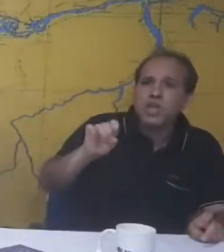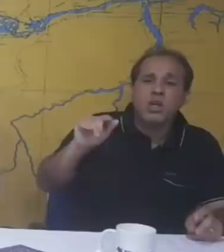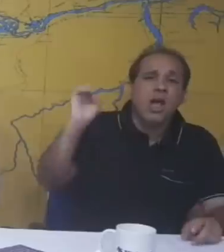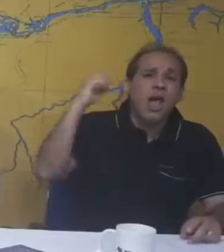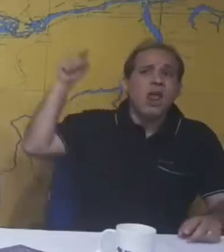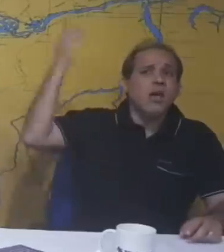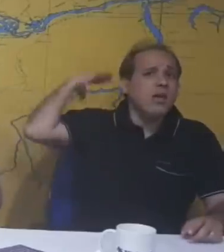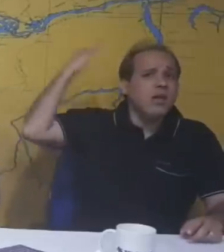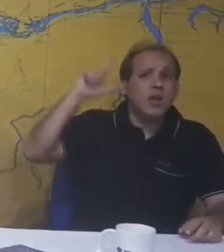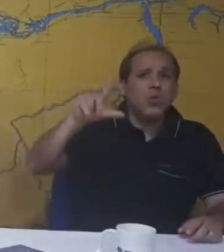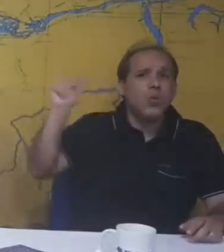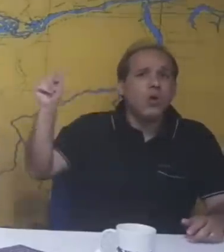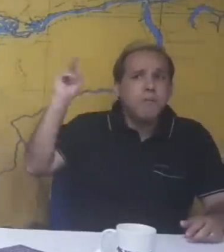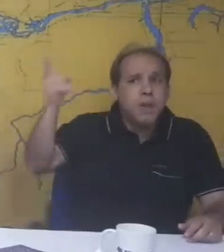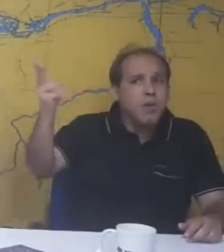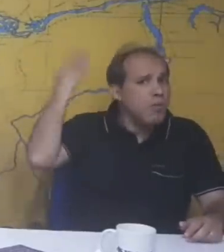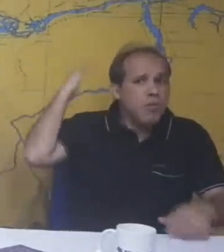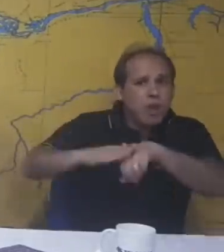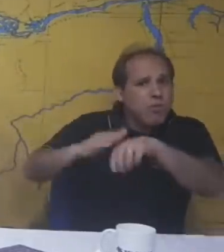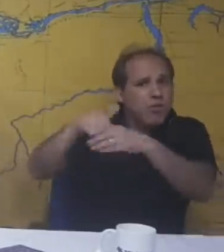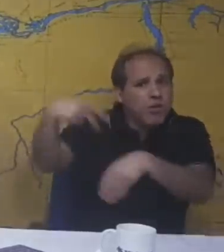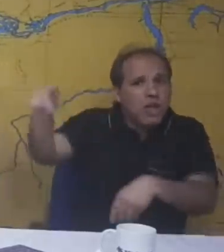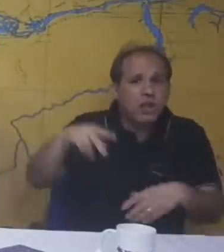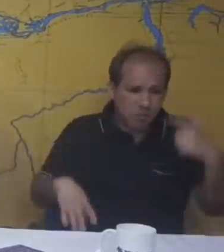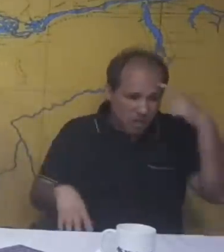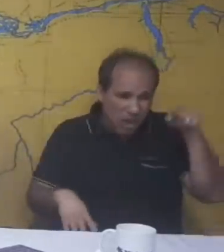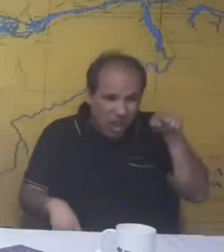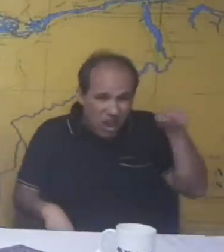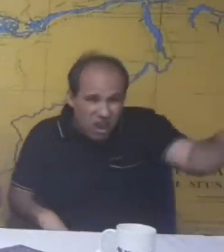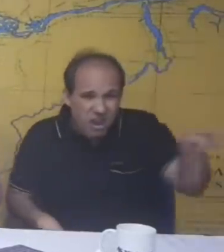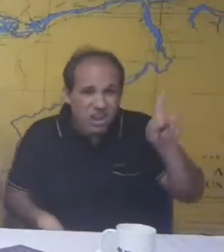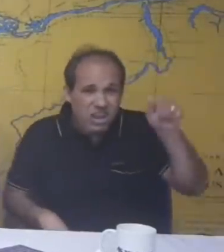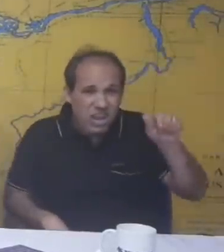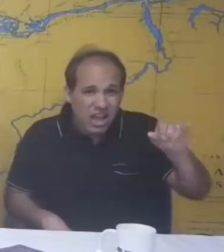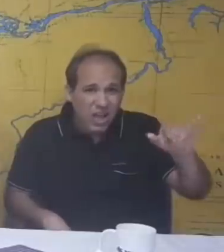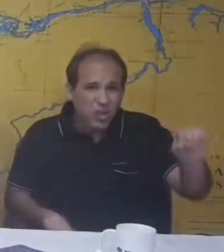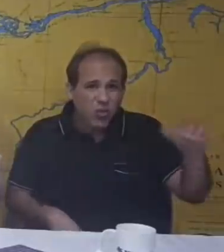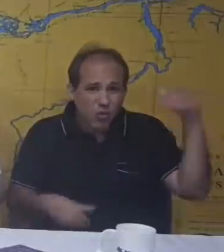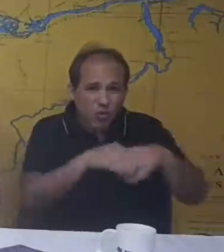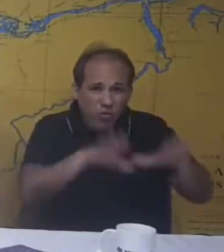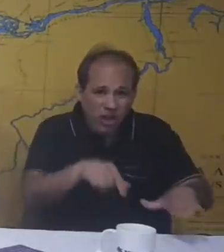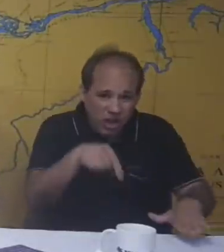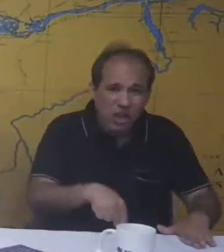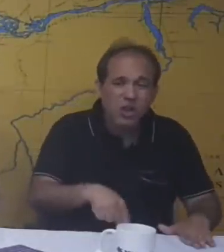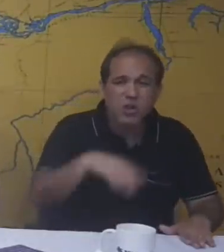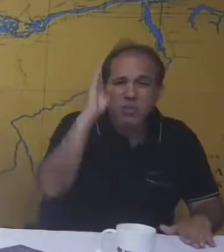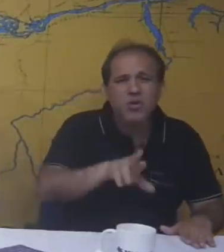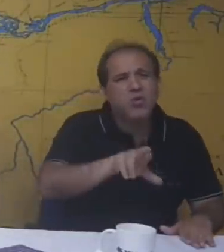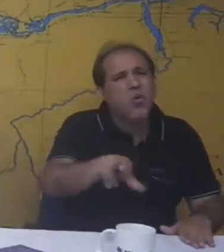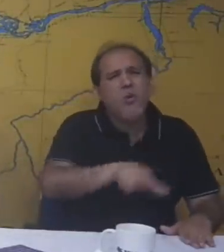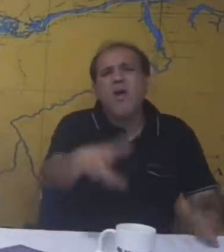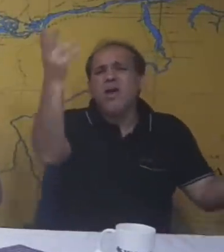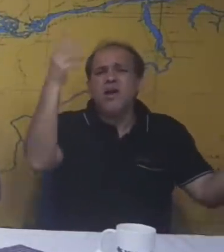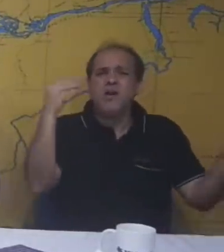Então o pessoal vem, Batisti votou, ou melhor, Cássio votou para o Batisti permanecer no Brasil. Um menino de inteligência para criticar,